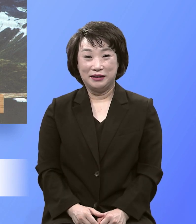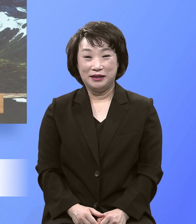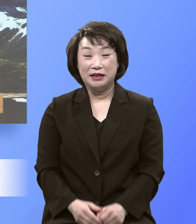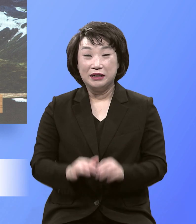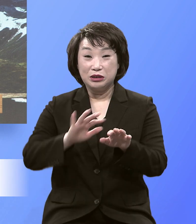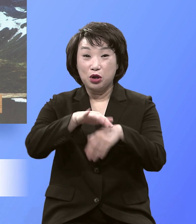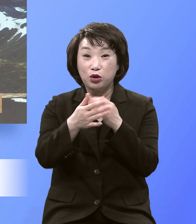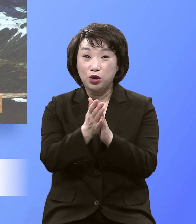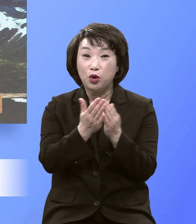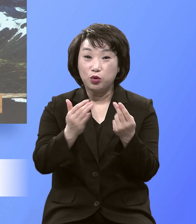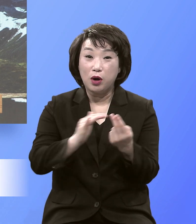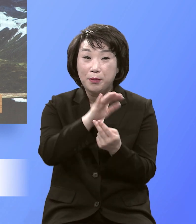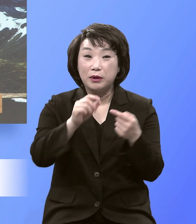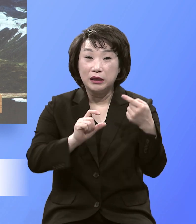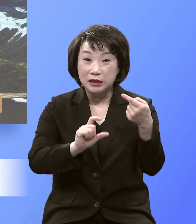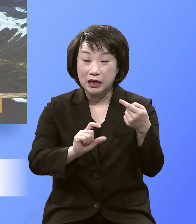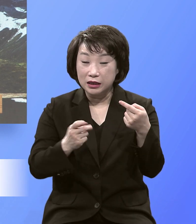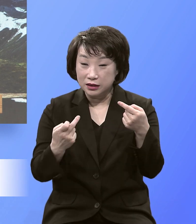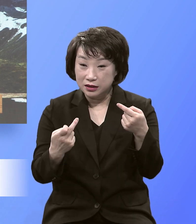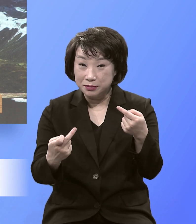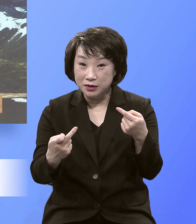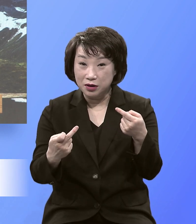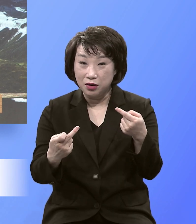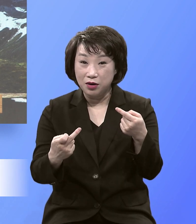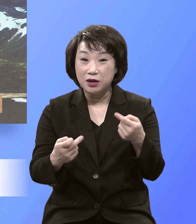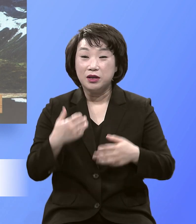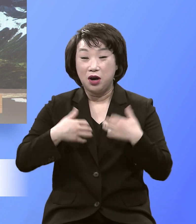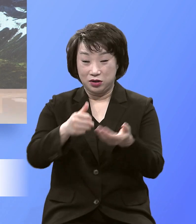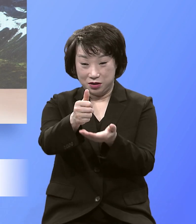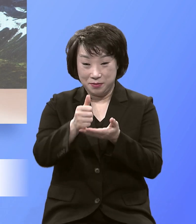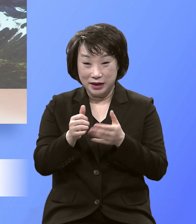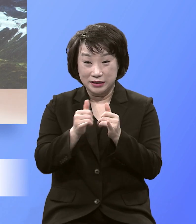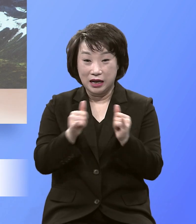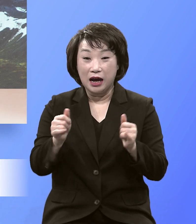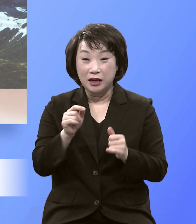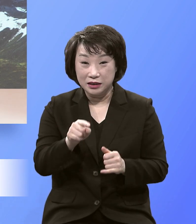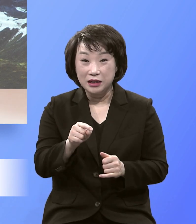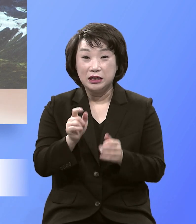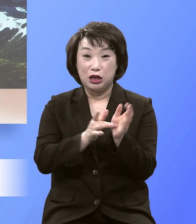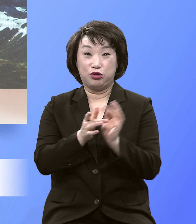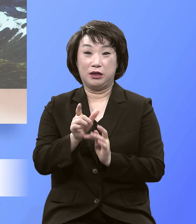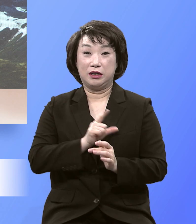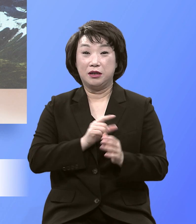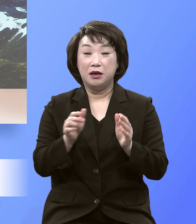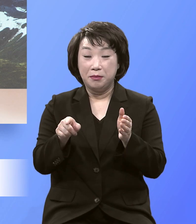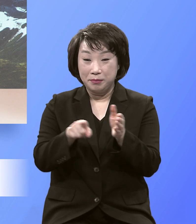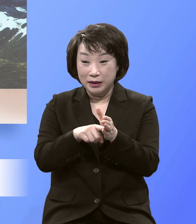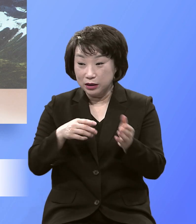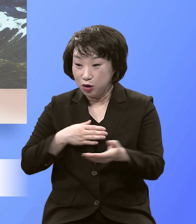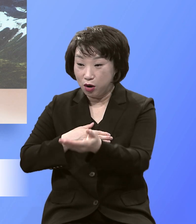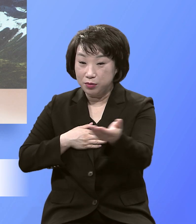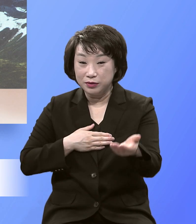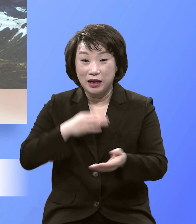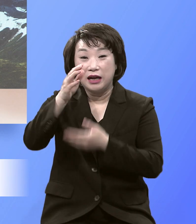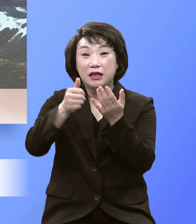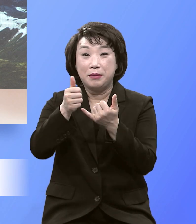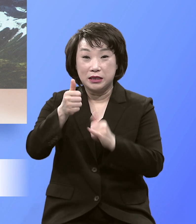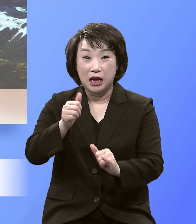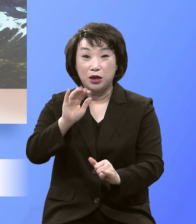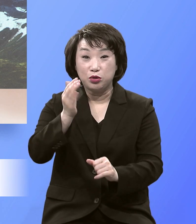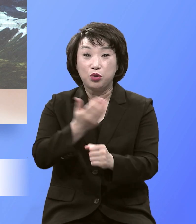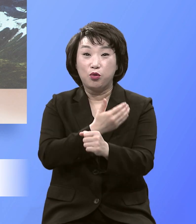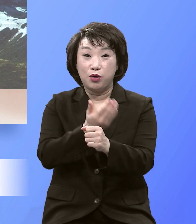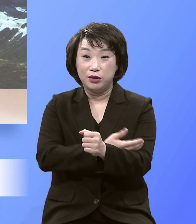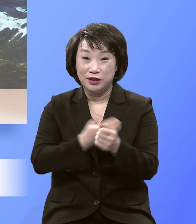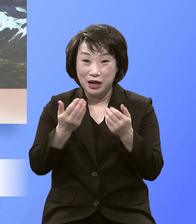그래서 요한복음 1장 12절에 영접하는 자, 그 이름을 믿는 자들에게는